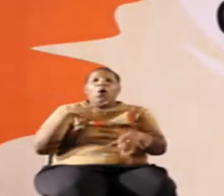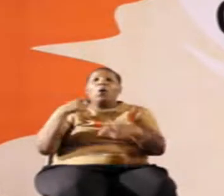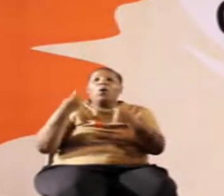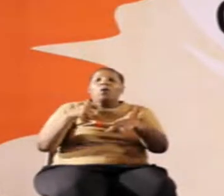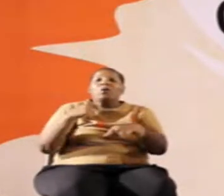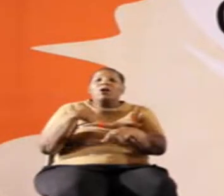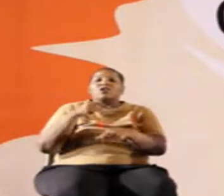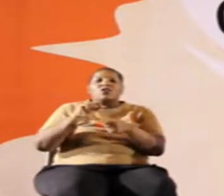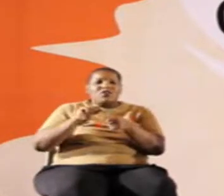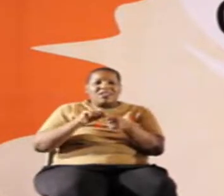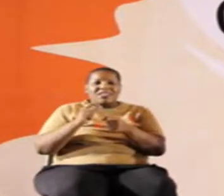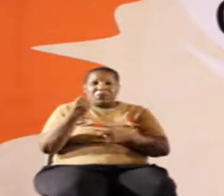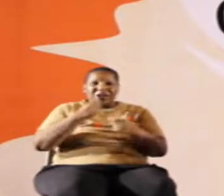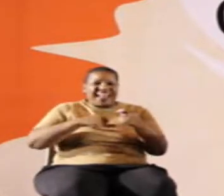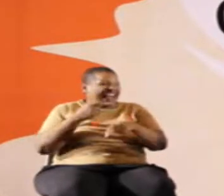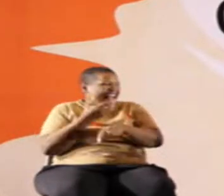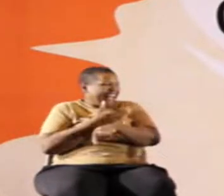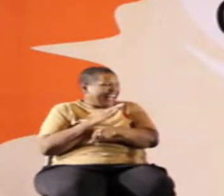de autocontenção